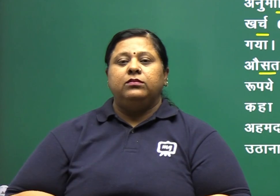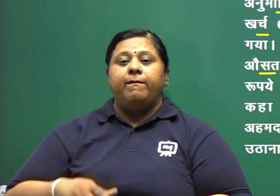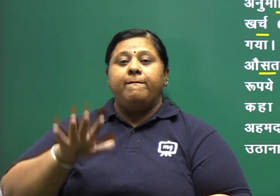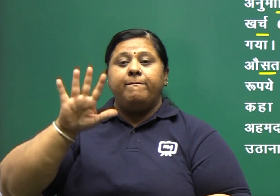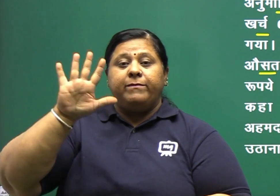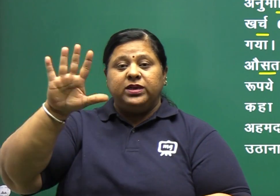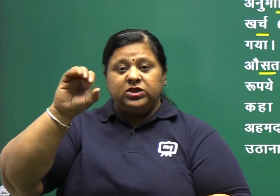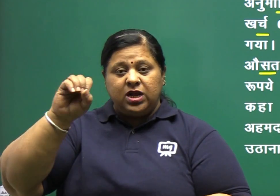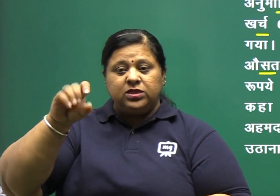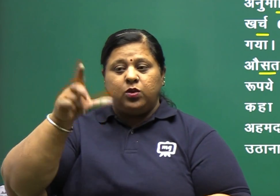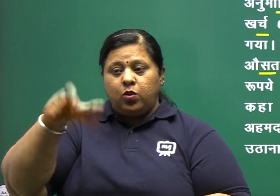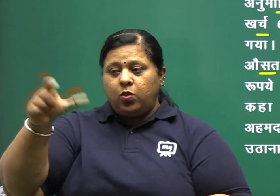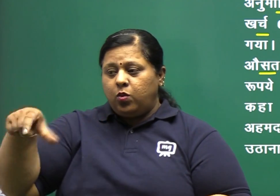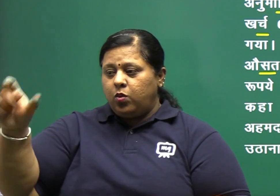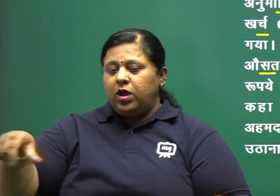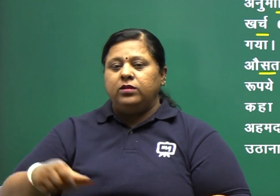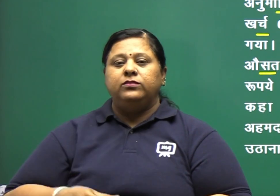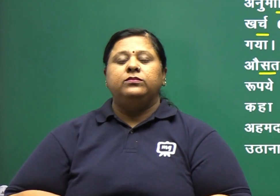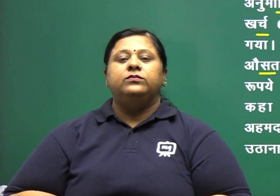50 लोगों का